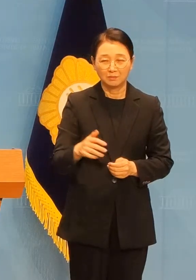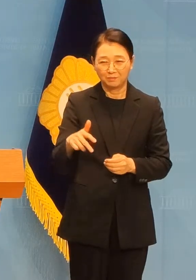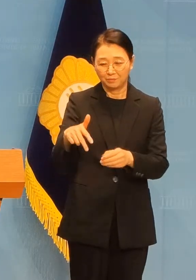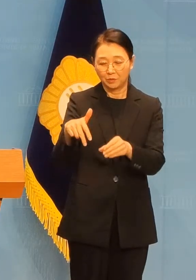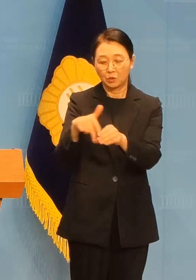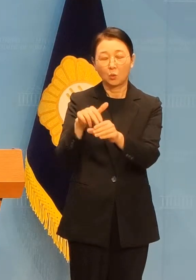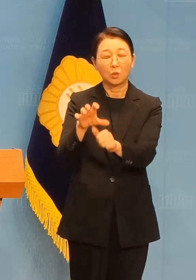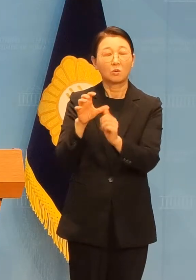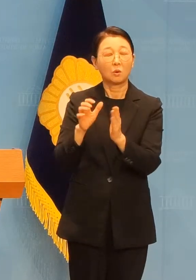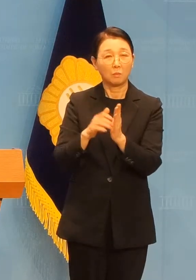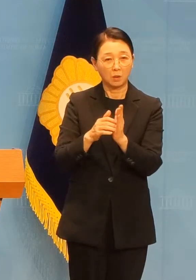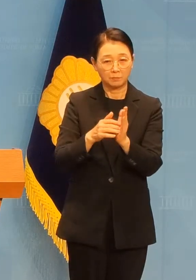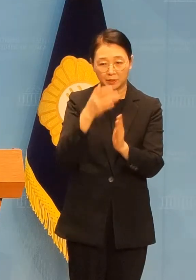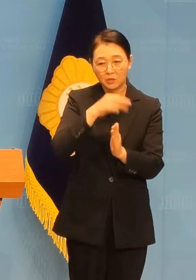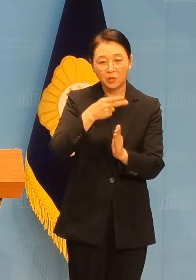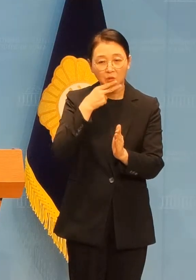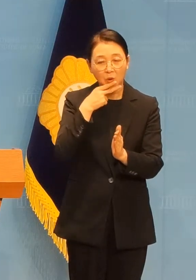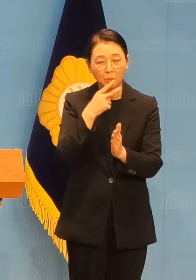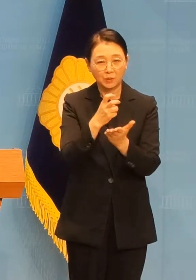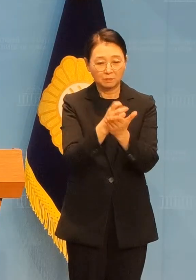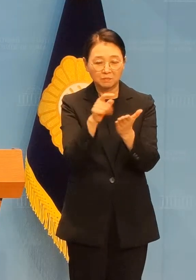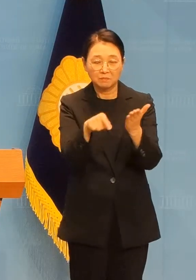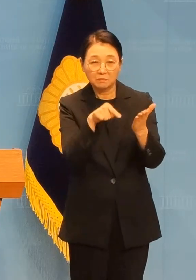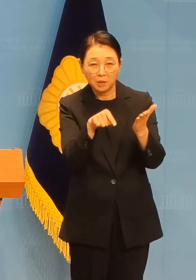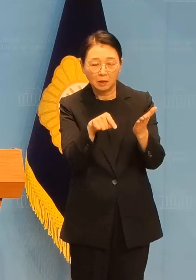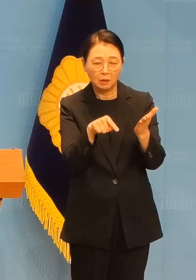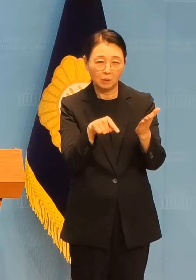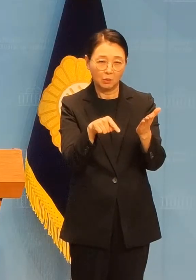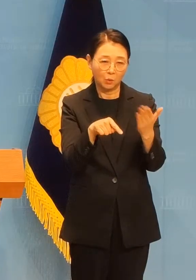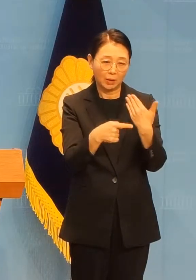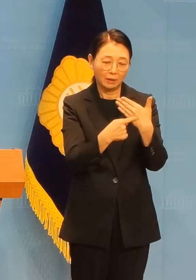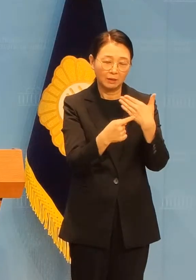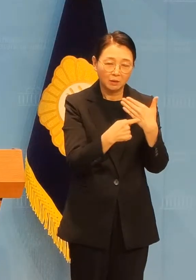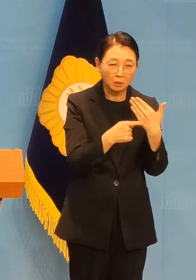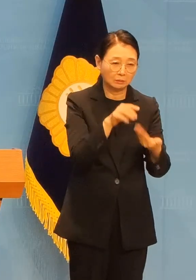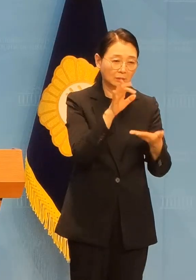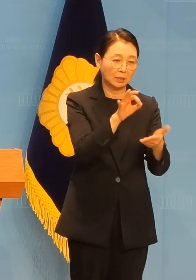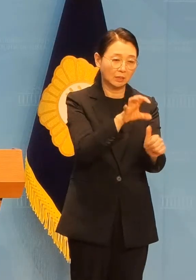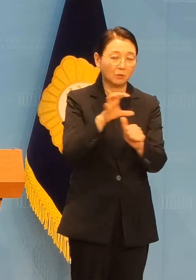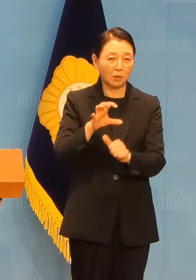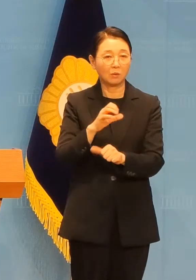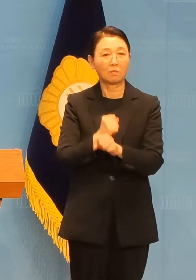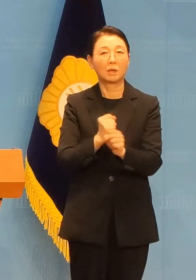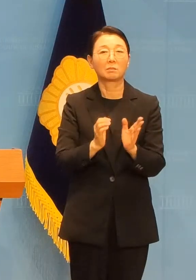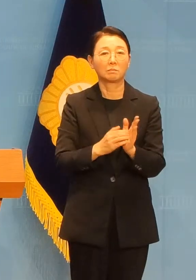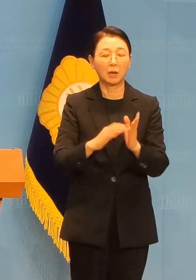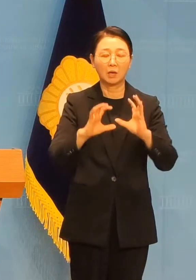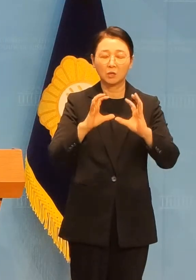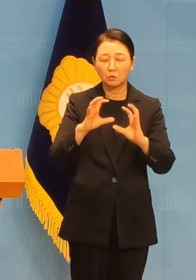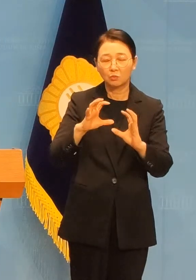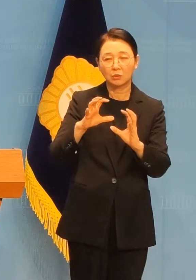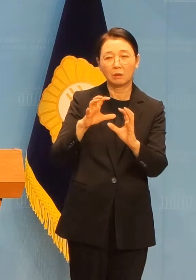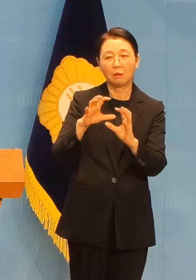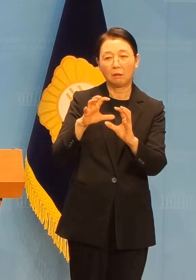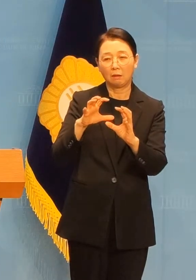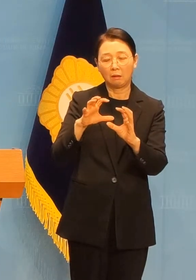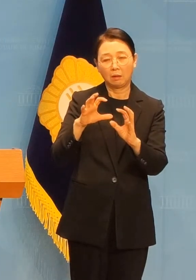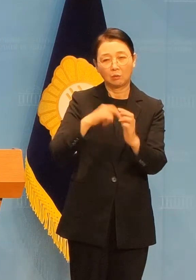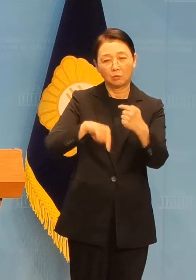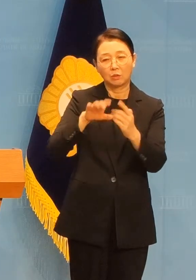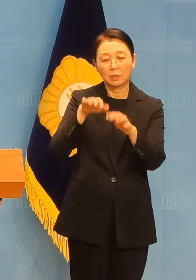비영리 법인이 그 등치, 몸집과 자산을 활용해서 국정농단을